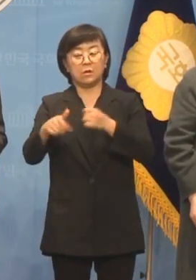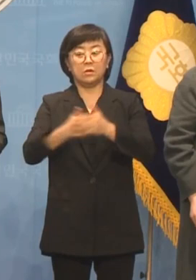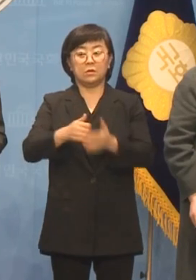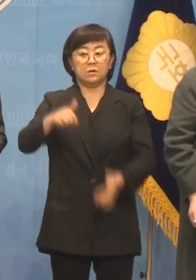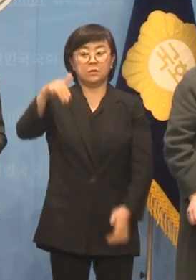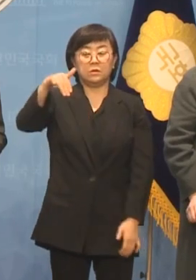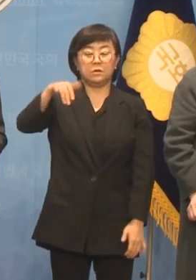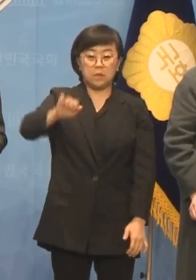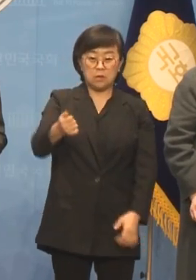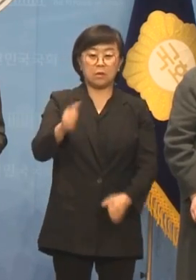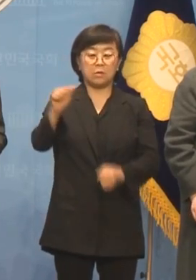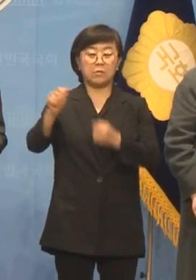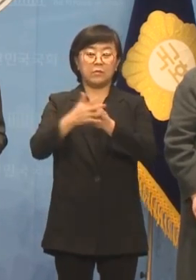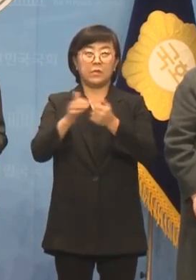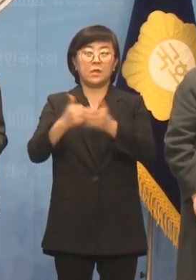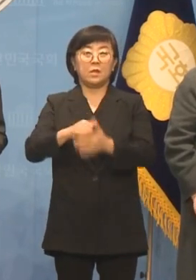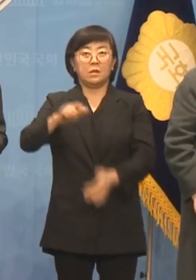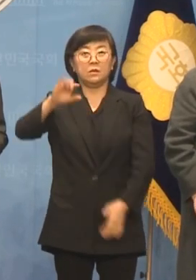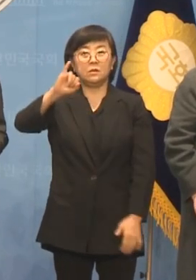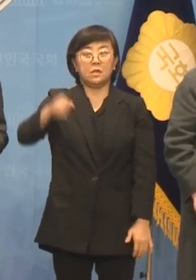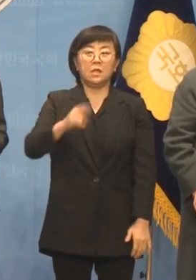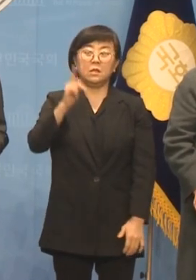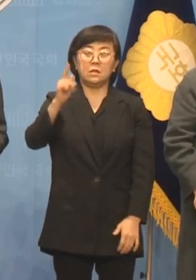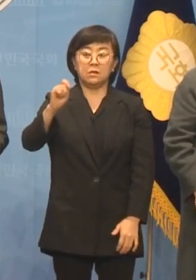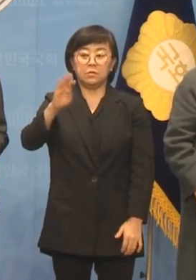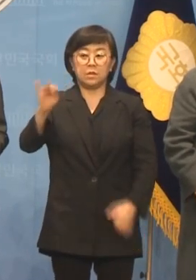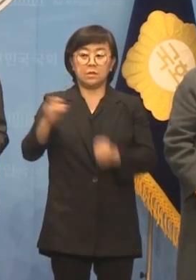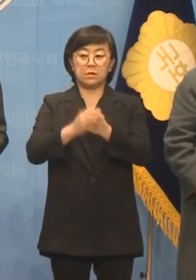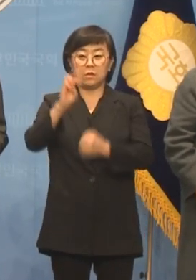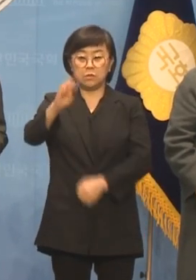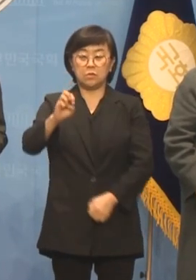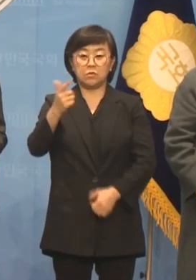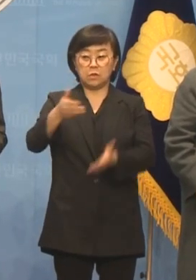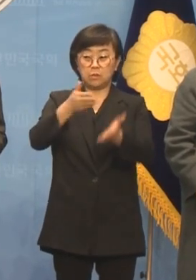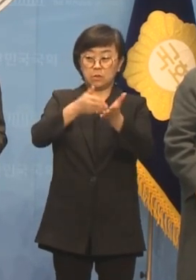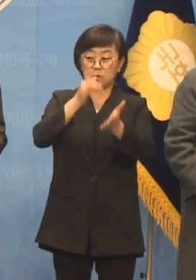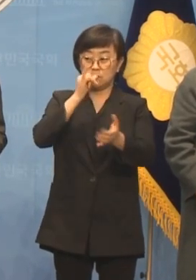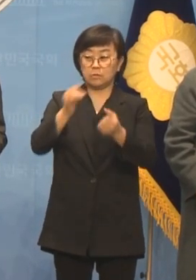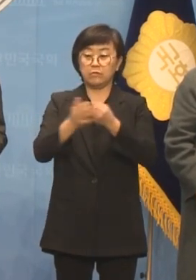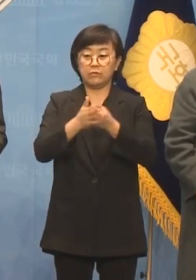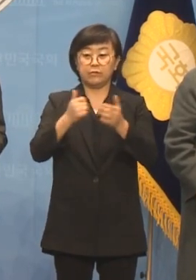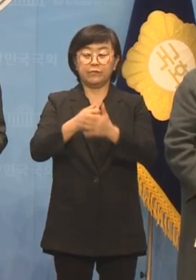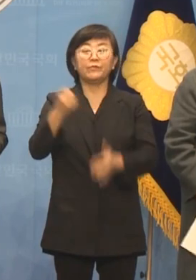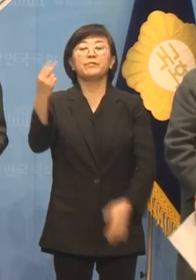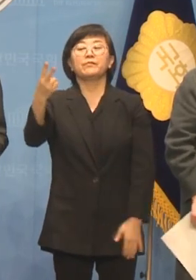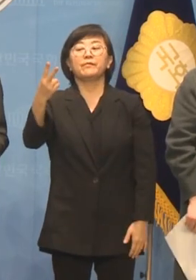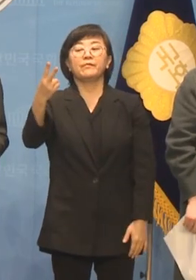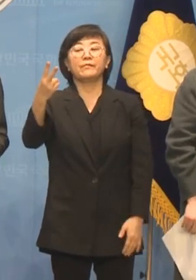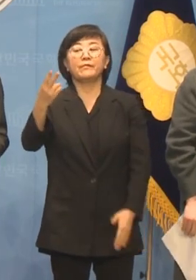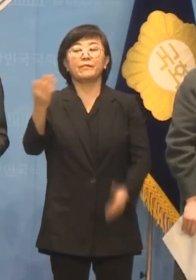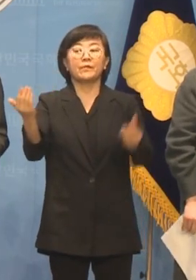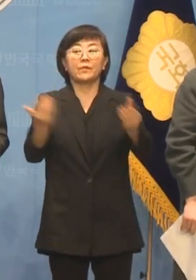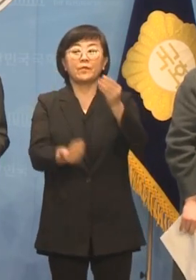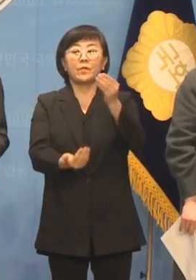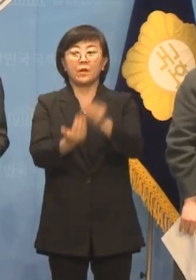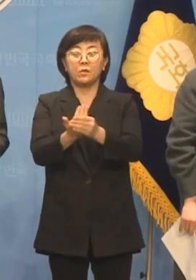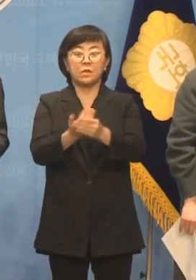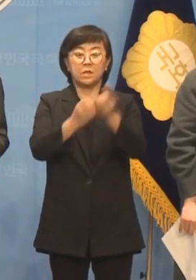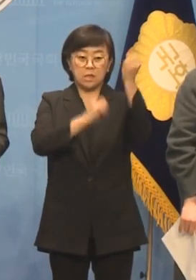채널A에서 32건, JTBC에서 36건의 보도가 있었으나 이 또한 사건의